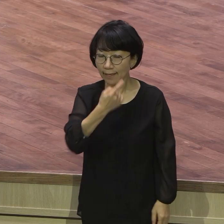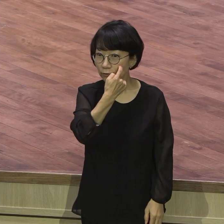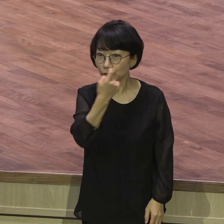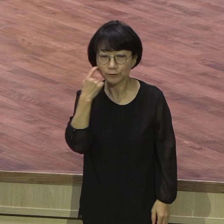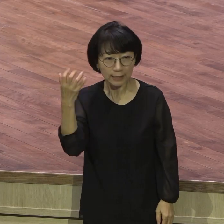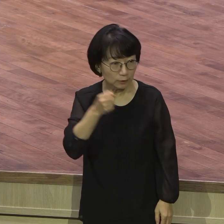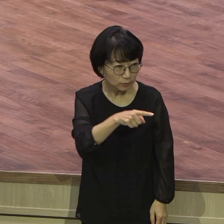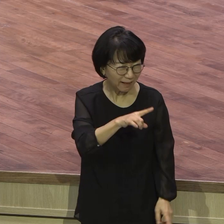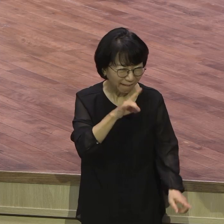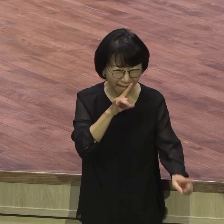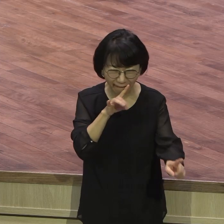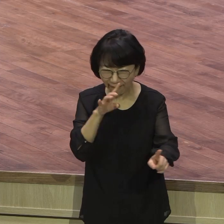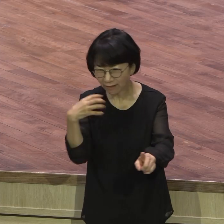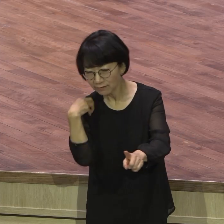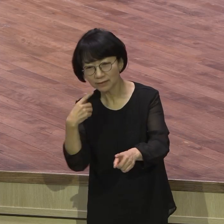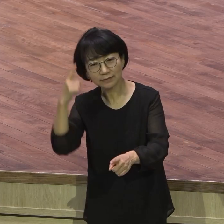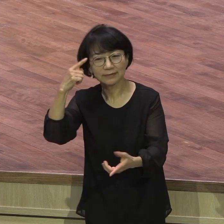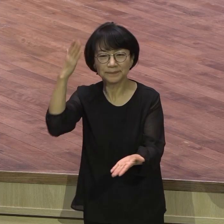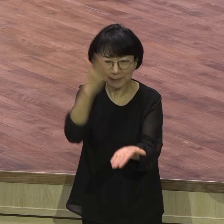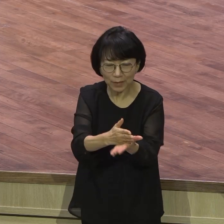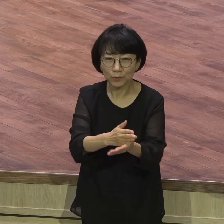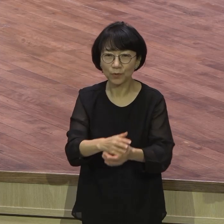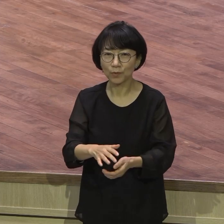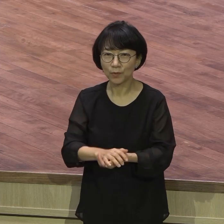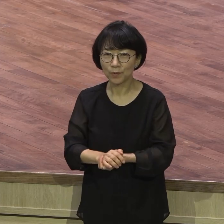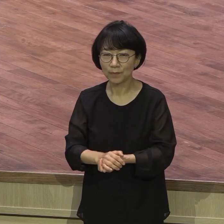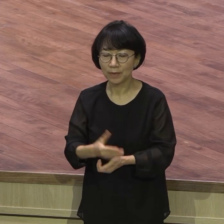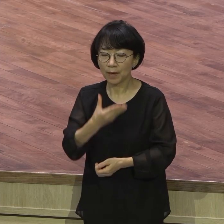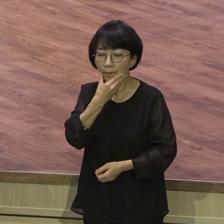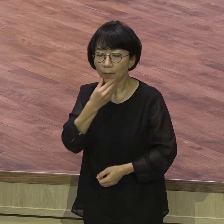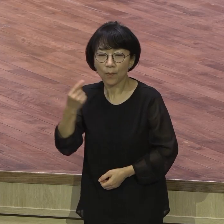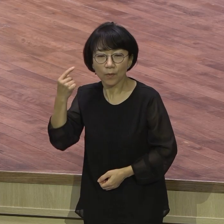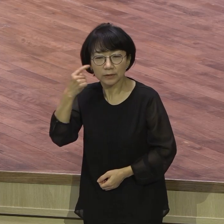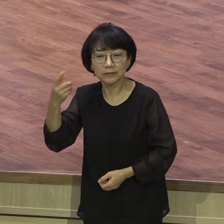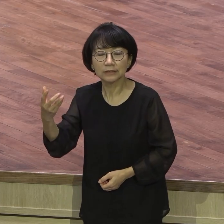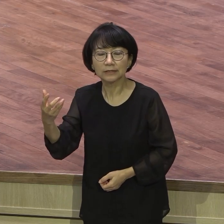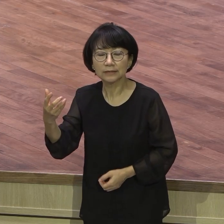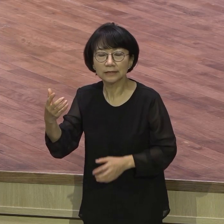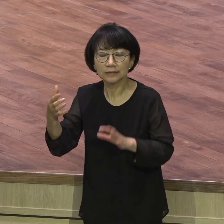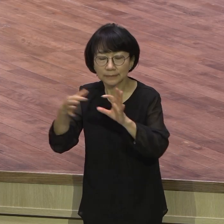눈으로 접근하면 부담이 안 돼요 모든 게 다 영적 성장의 발판이다